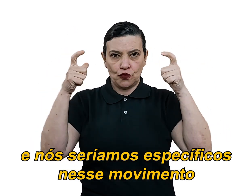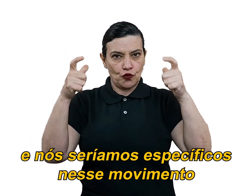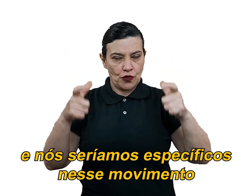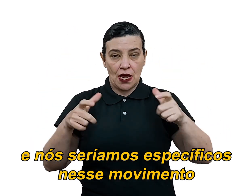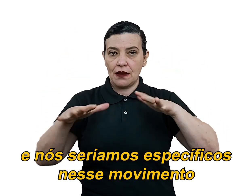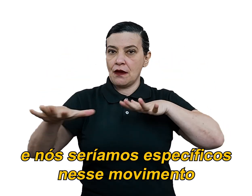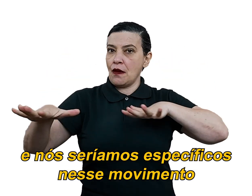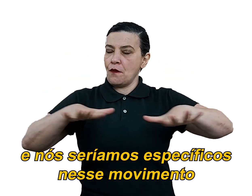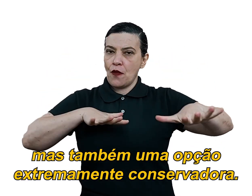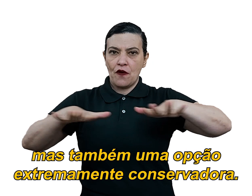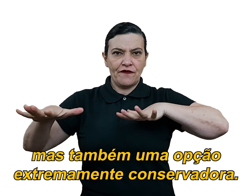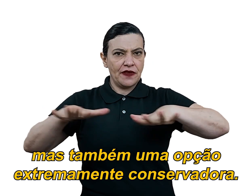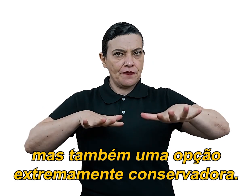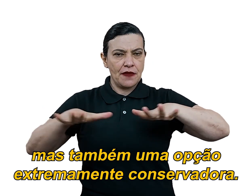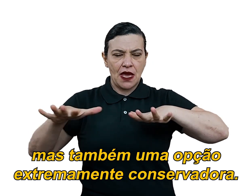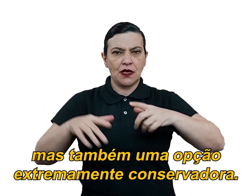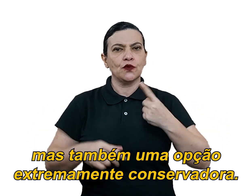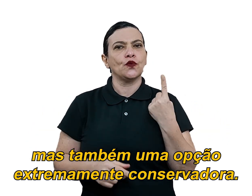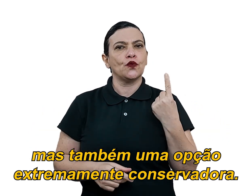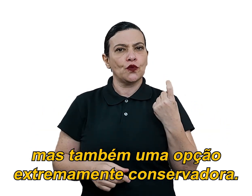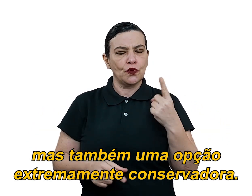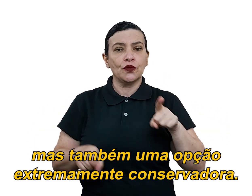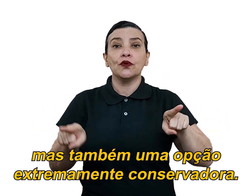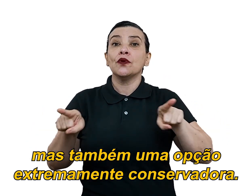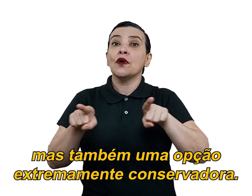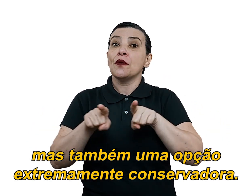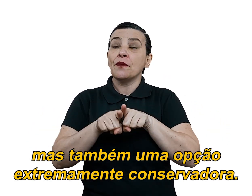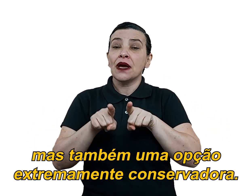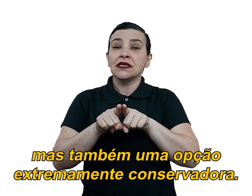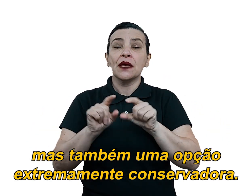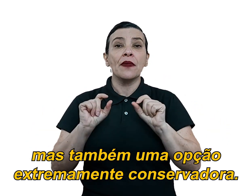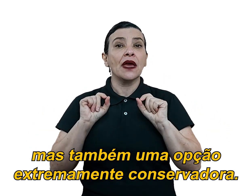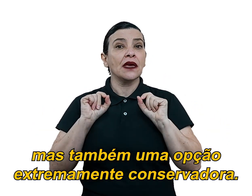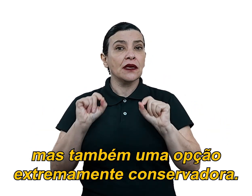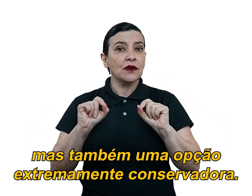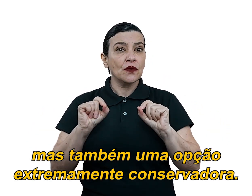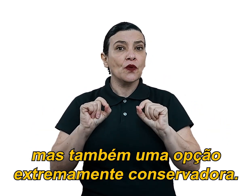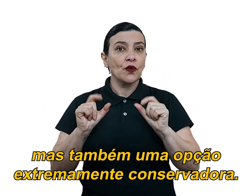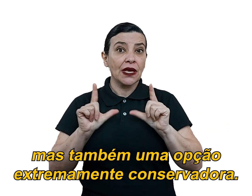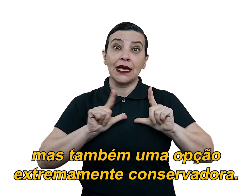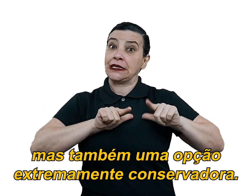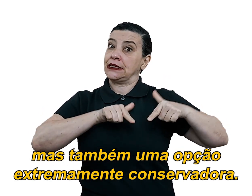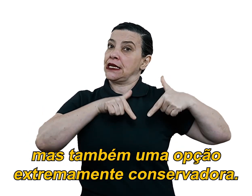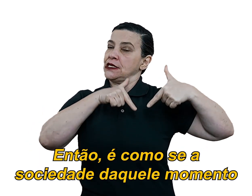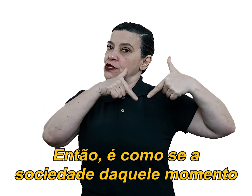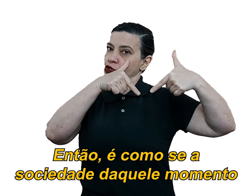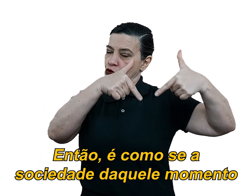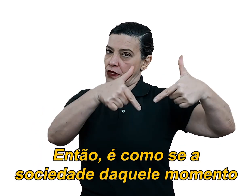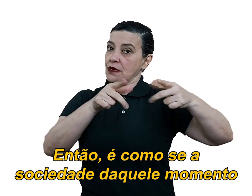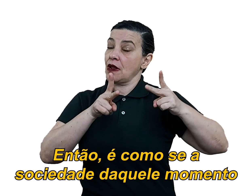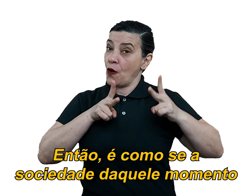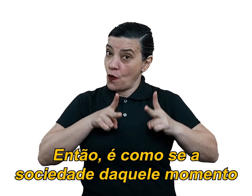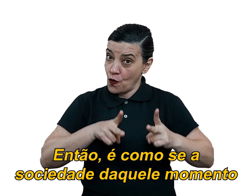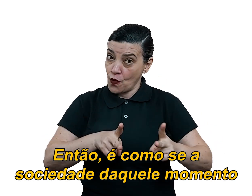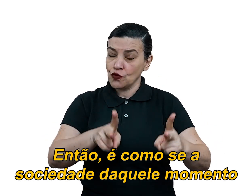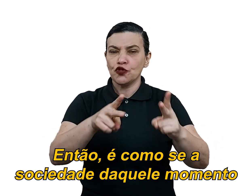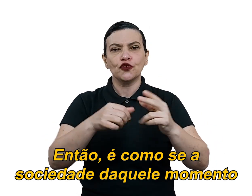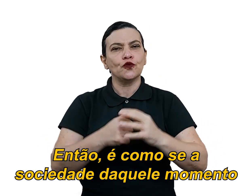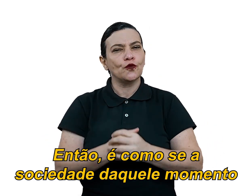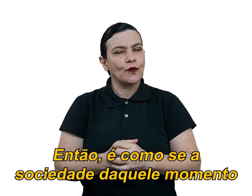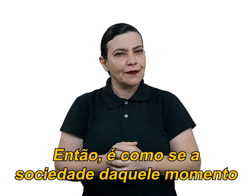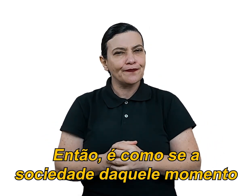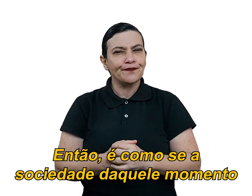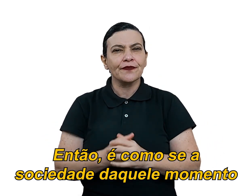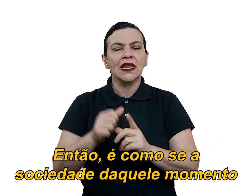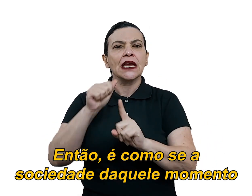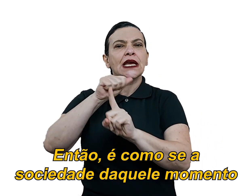específicos nesse movimento, mas também uma opção extremamente conservadora. Não é? Então, é